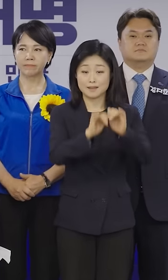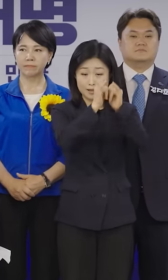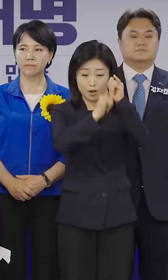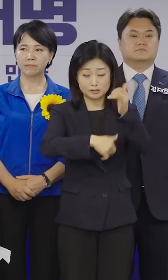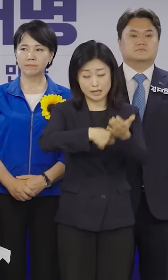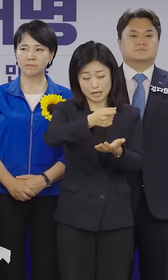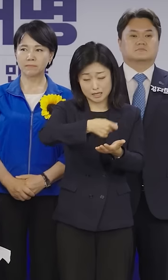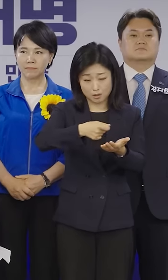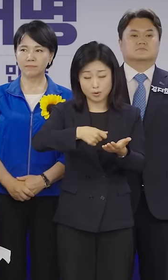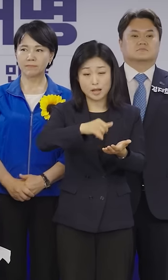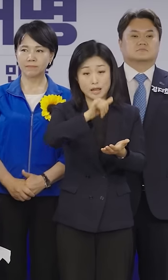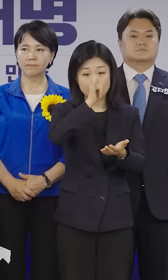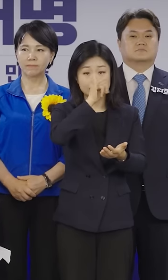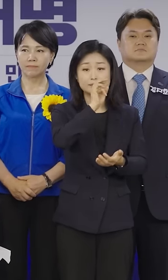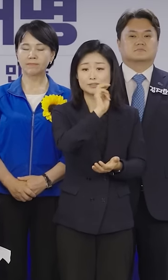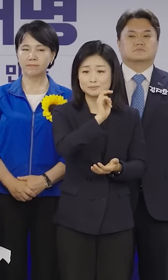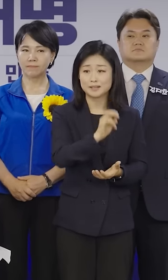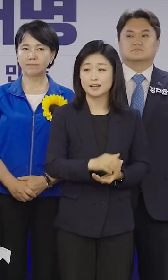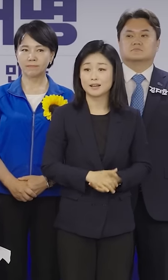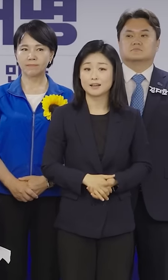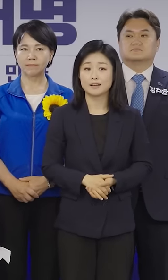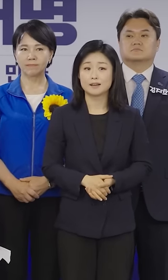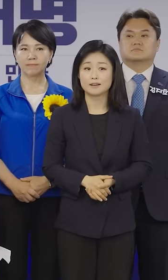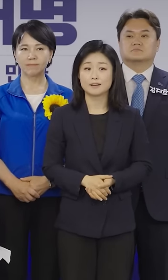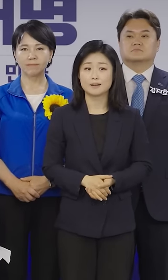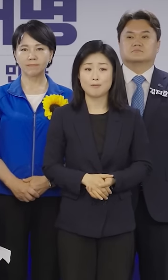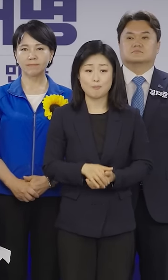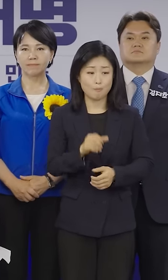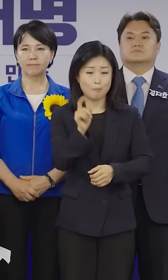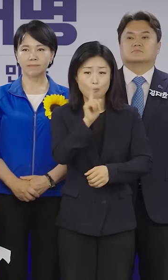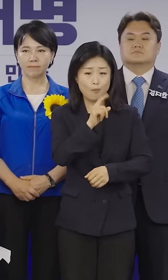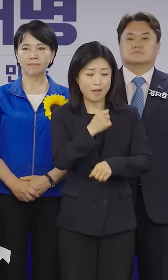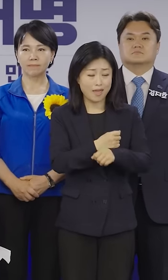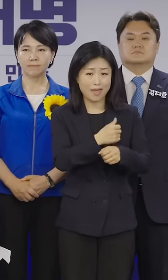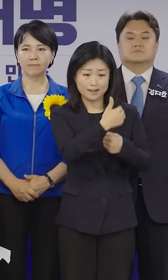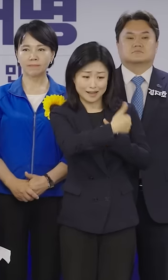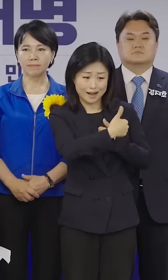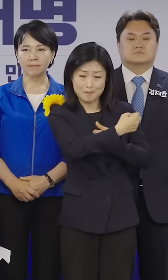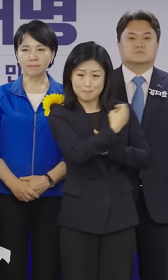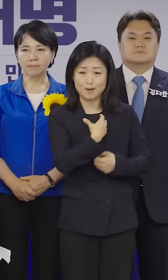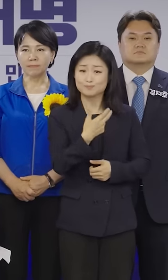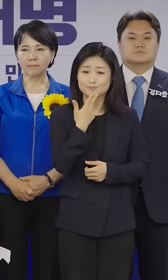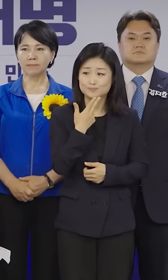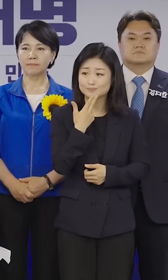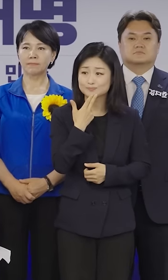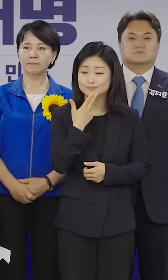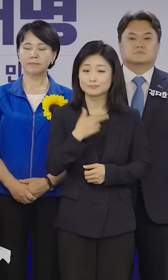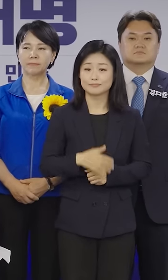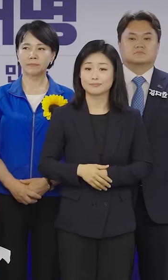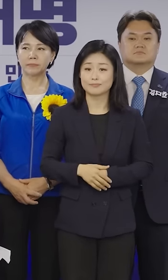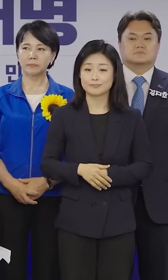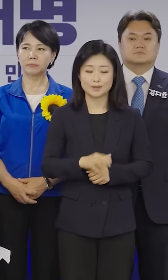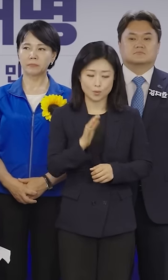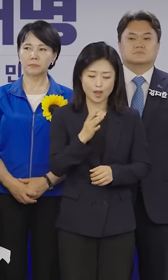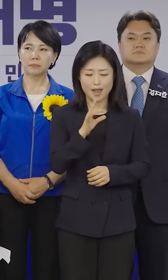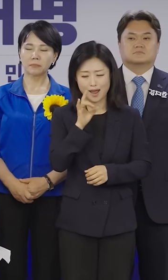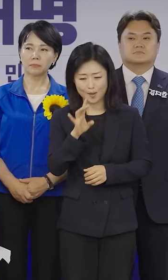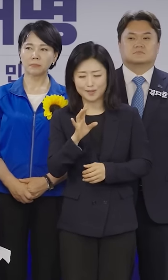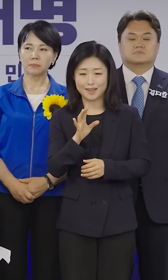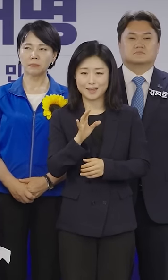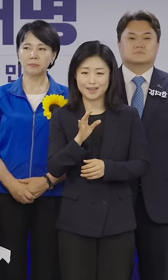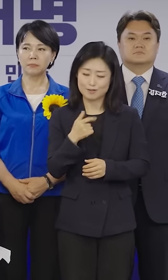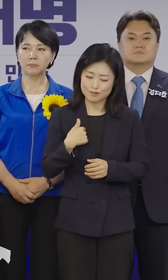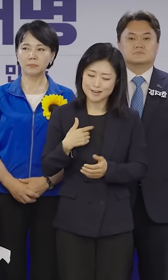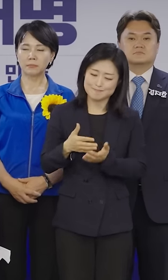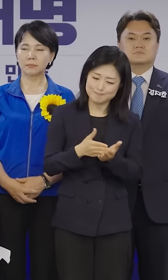역사 기록에 남을 겁니다. 뭘 하자고 해야죠. 그럼 저희가 아 이거는 되고 이건 안 되고